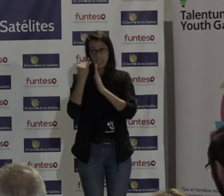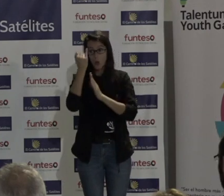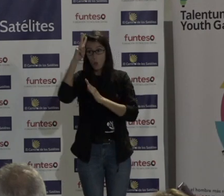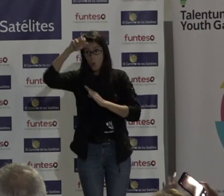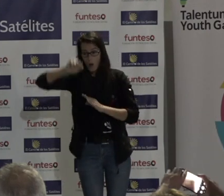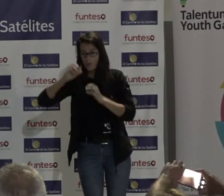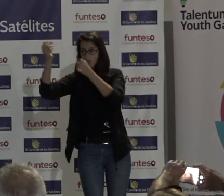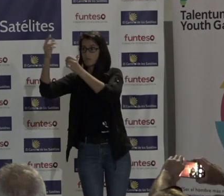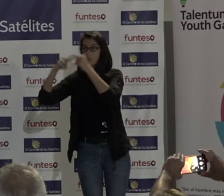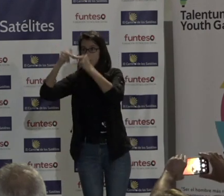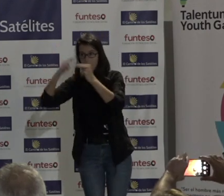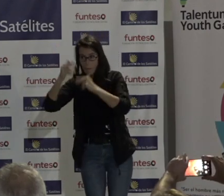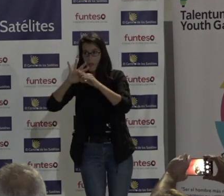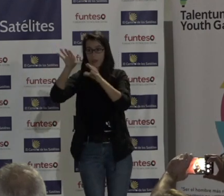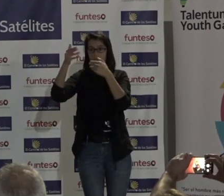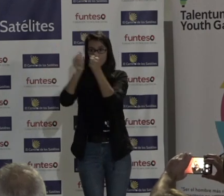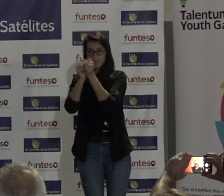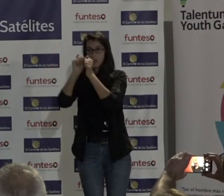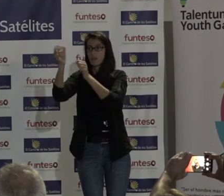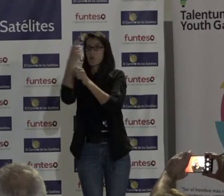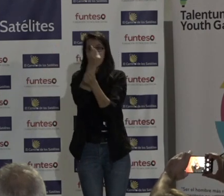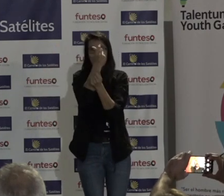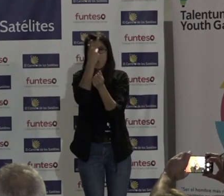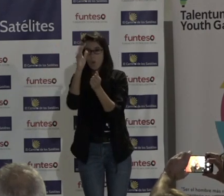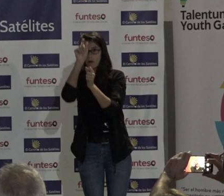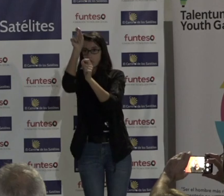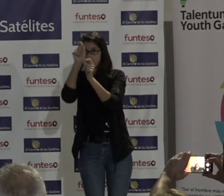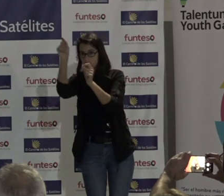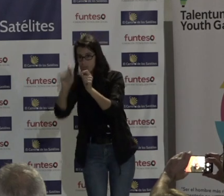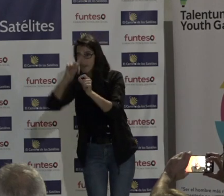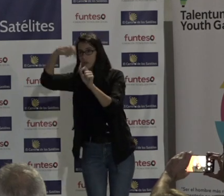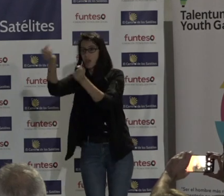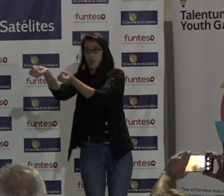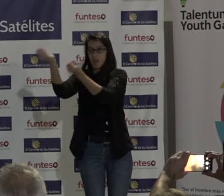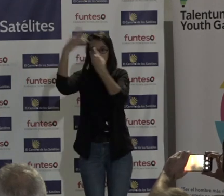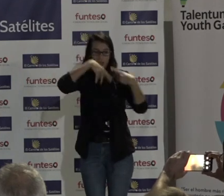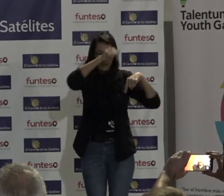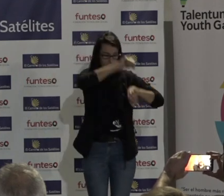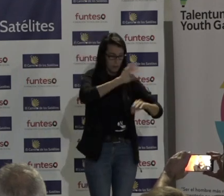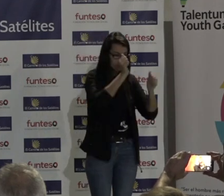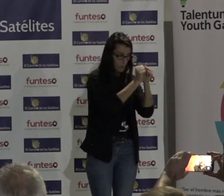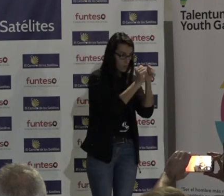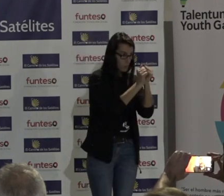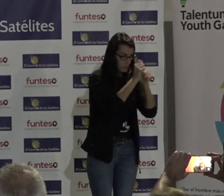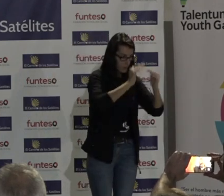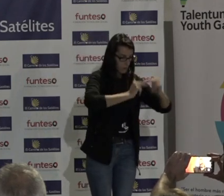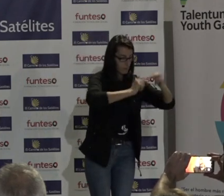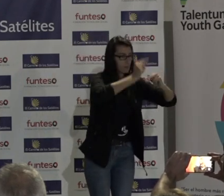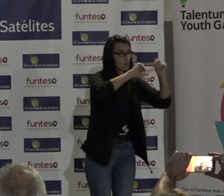original, piedra por piedra, todas ellas numeradas, para que fuese levantado y erigido donde hoy la podemos